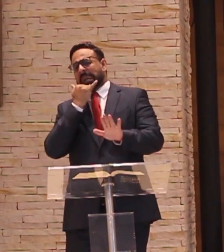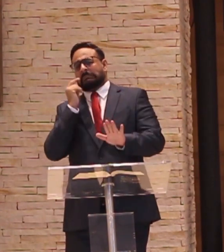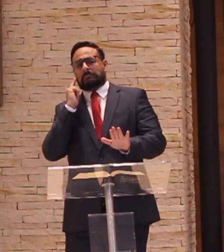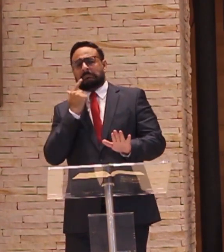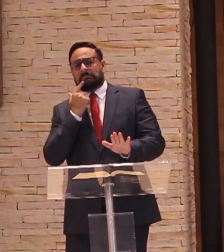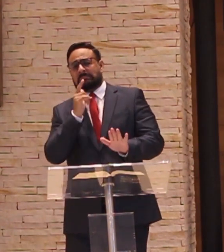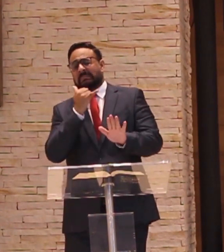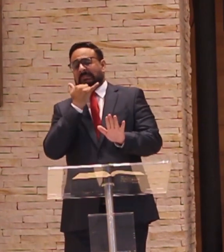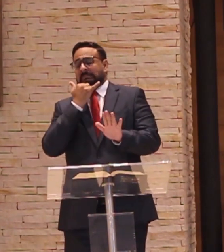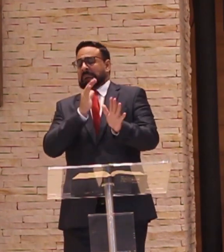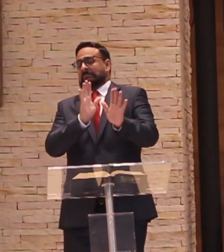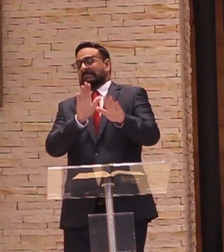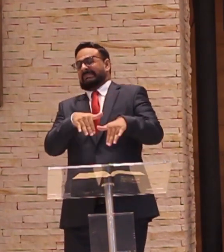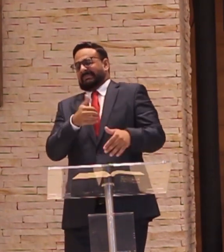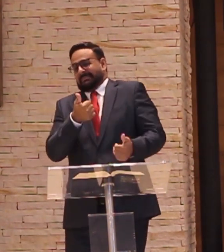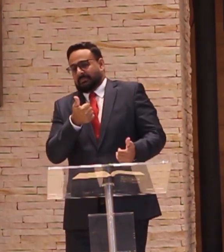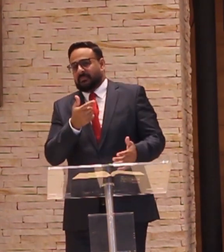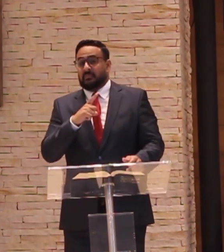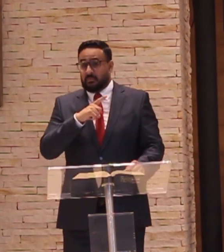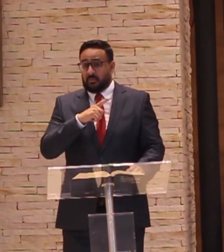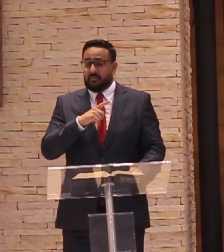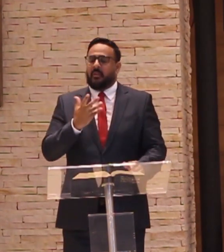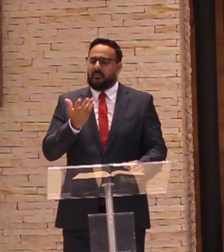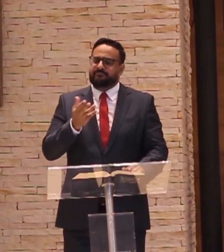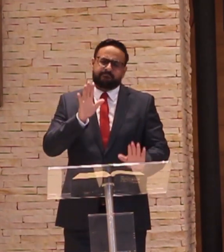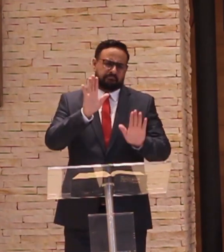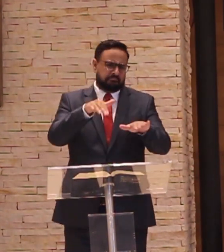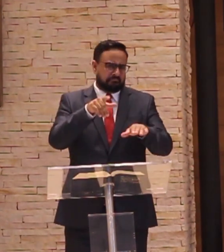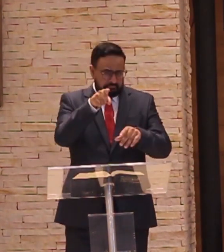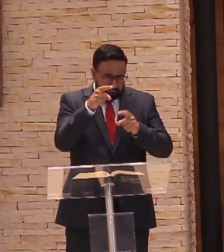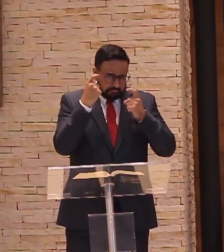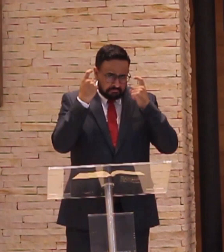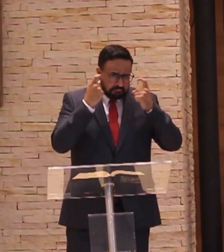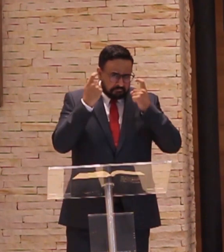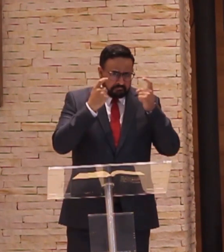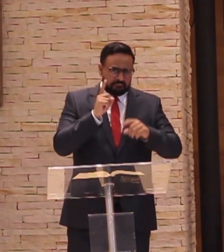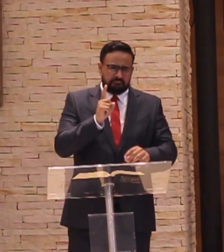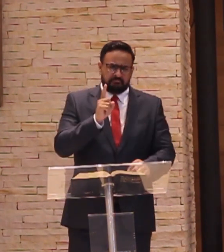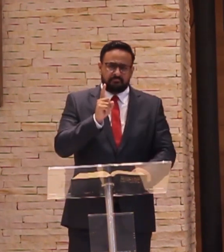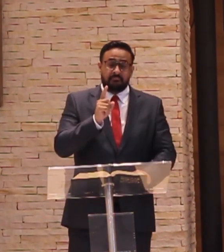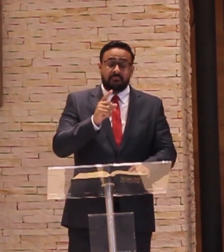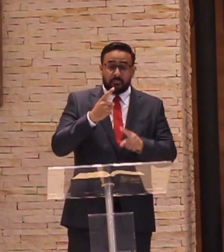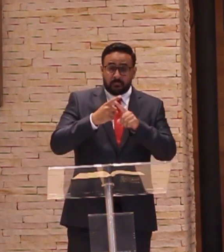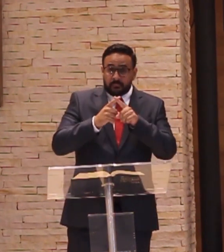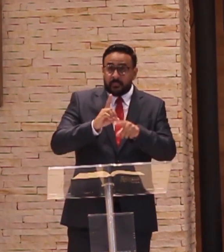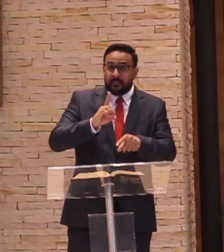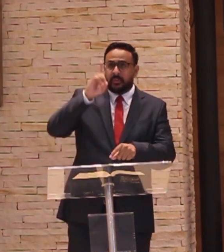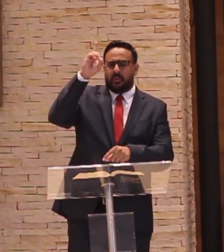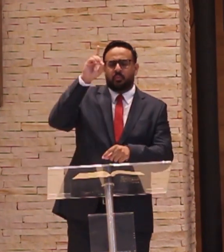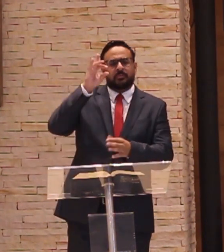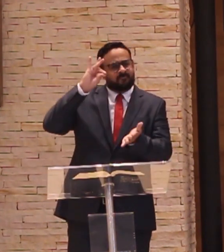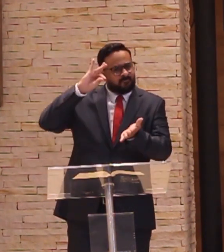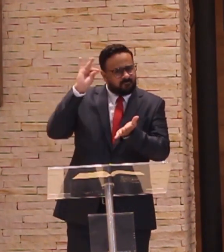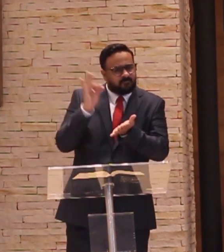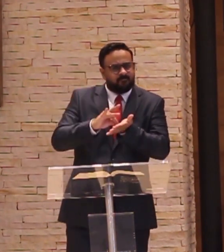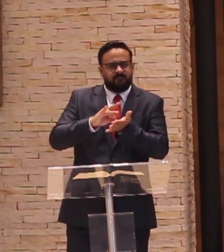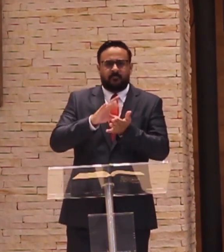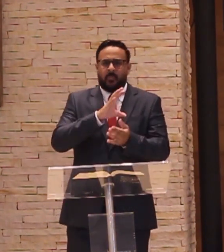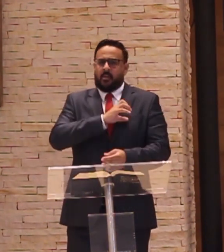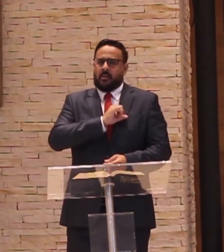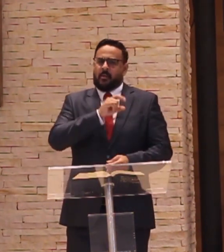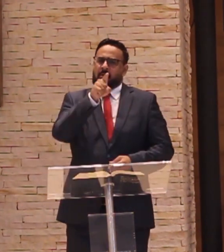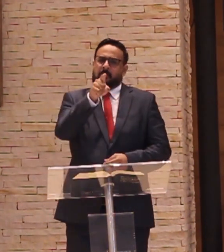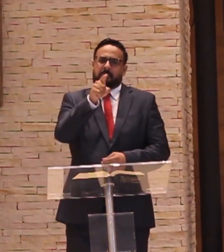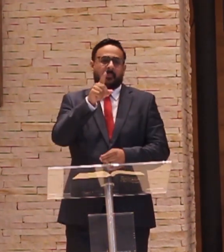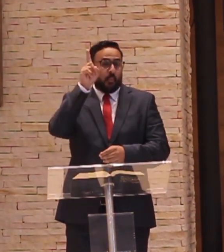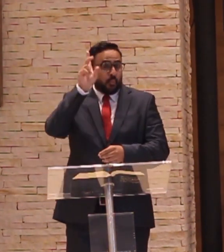cuidado devido, se o seu pai e sua mãe desprezou você porque você é surdo, ou se você é pai de surdo e não cuida bem dos seus filhos, eu queria dizer para